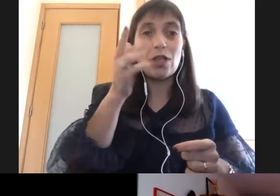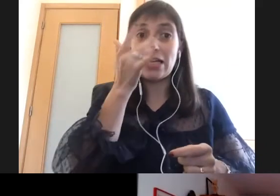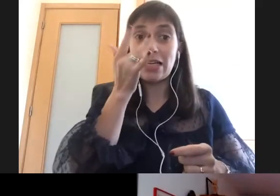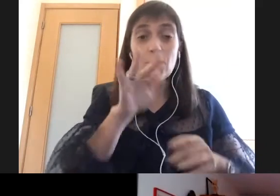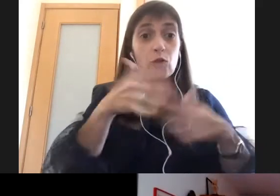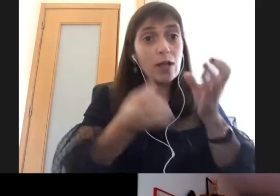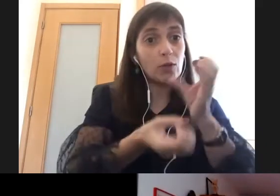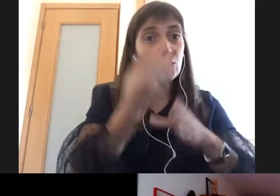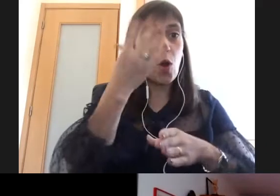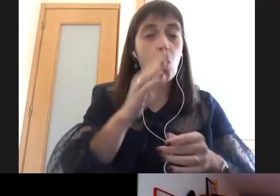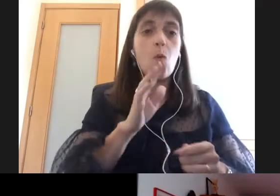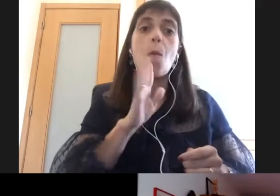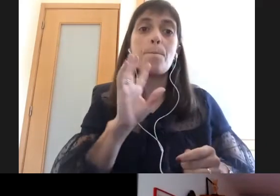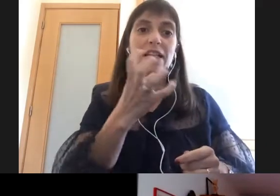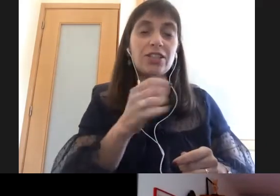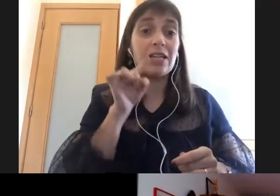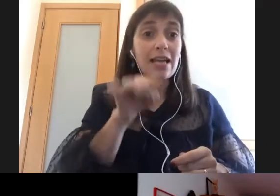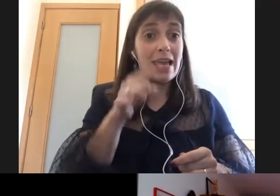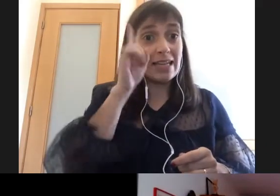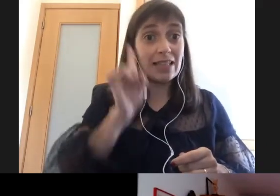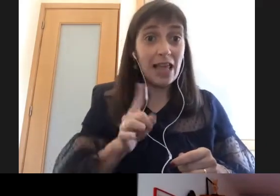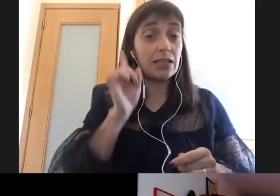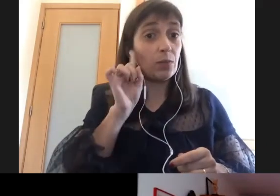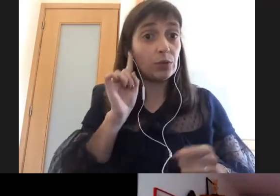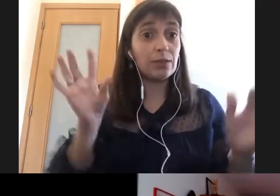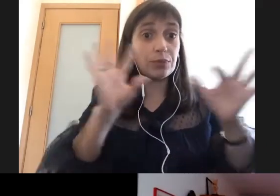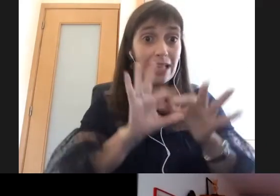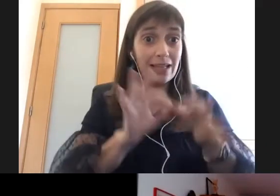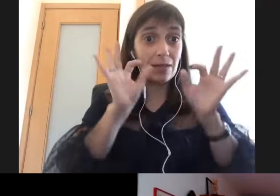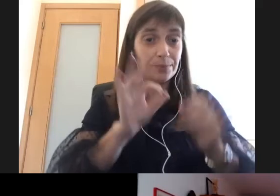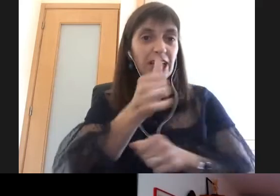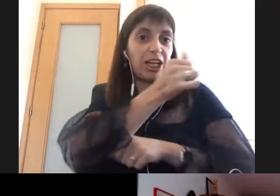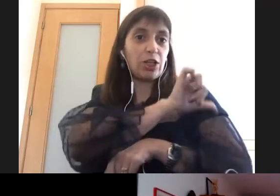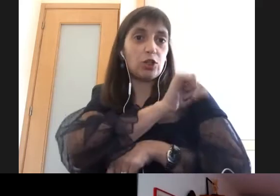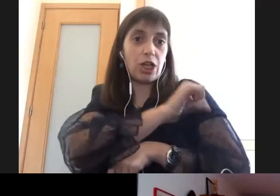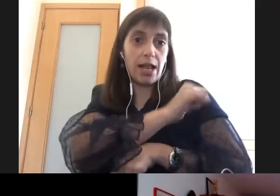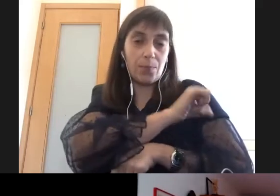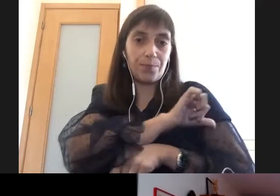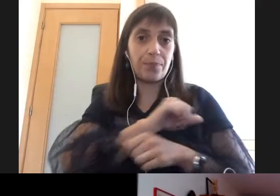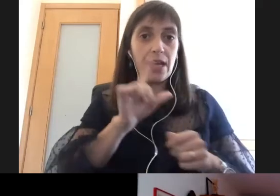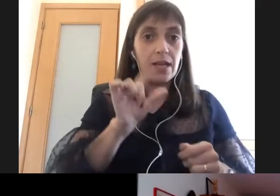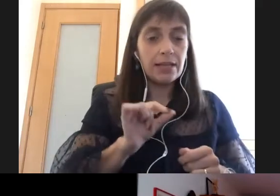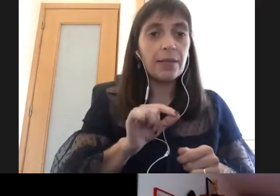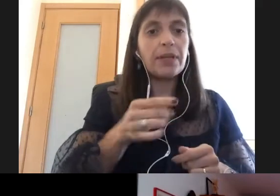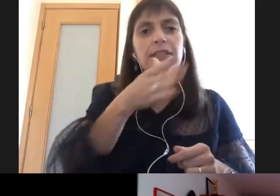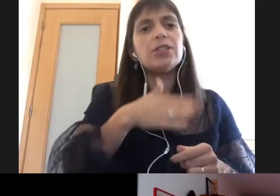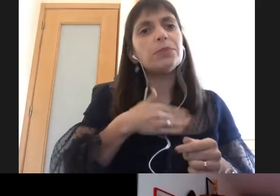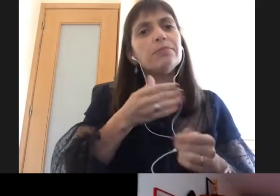e que essa data refere-se à fundação do Rio de Janeiro. Conte um bocadinho mais sobre esse livro, Pedro.